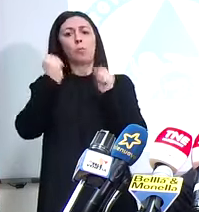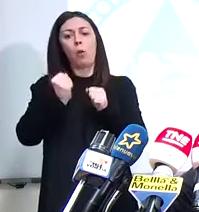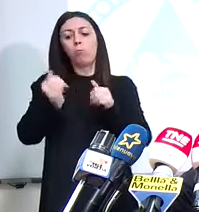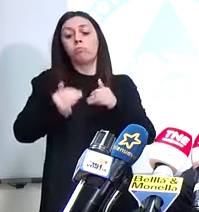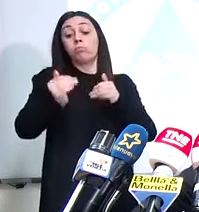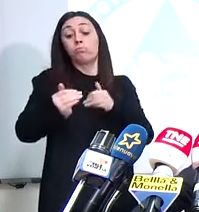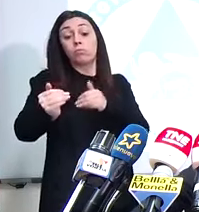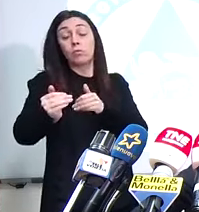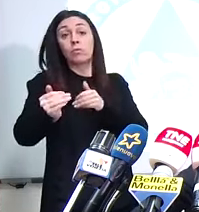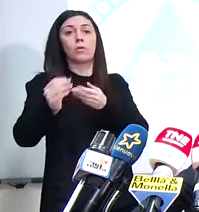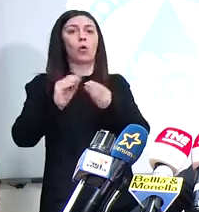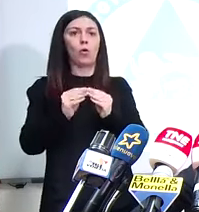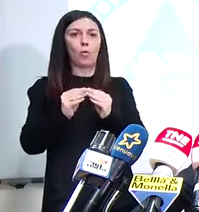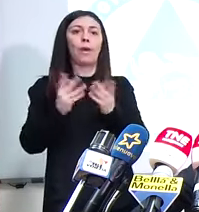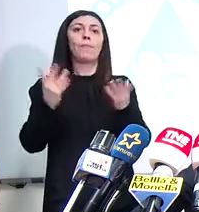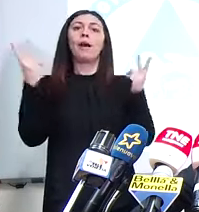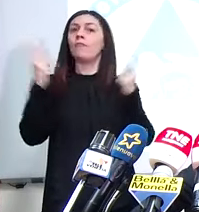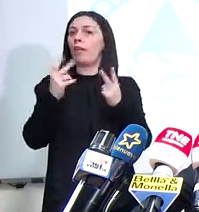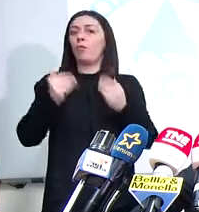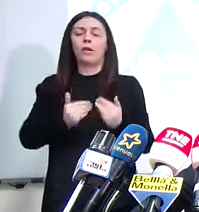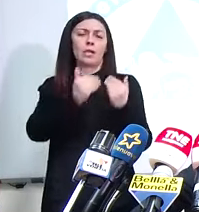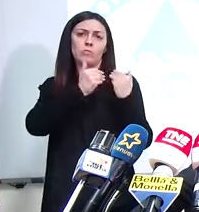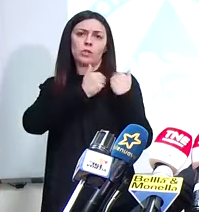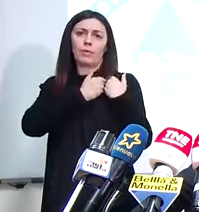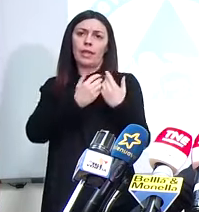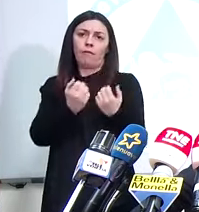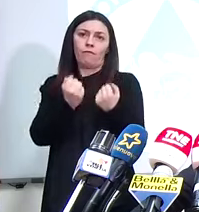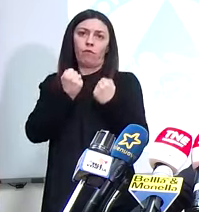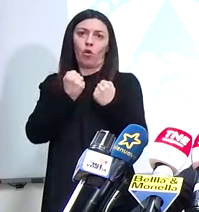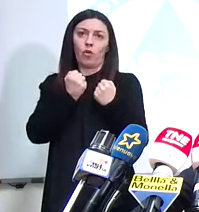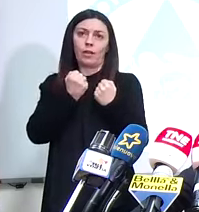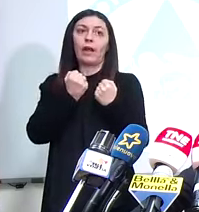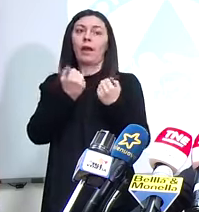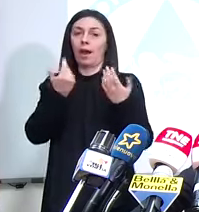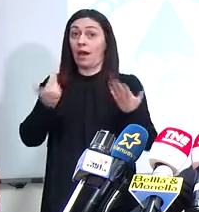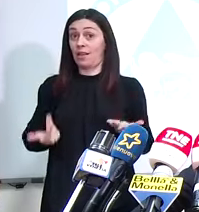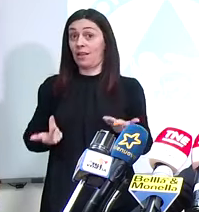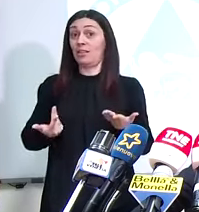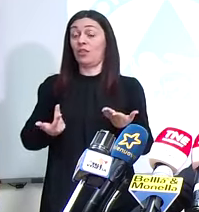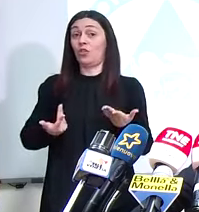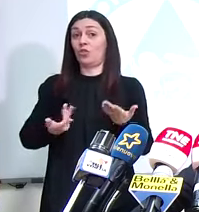restando che oggi una grossa responsabilità anche questa con infezione come questa